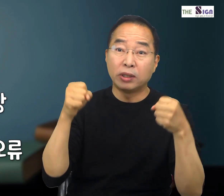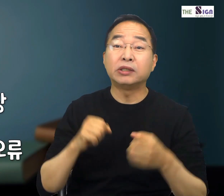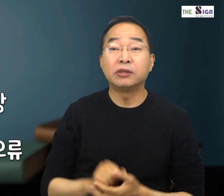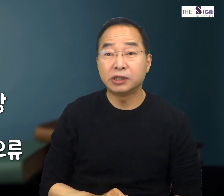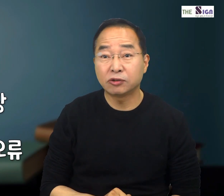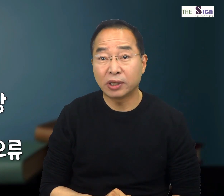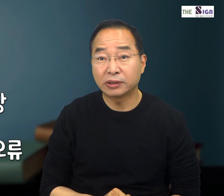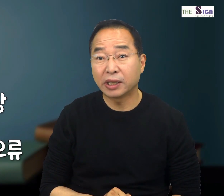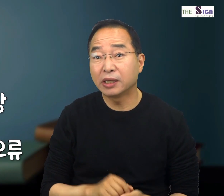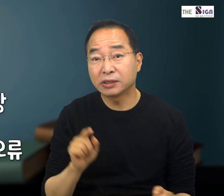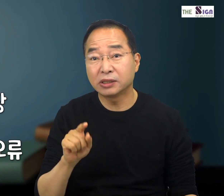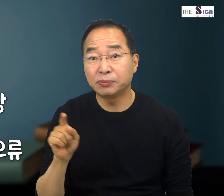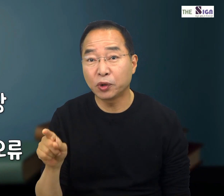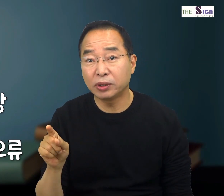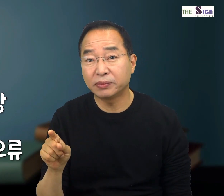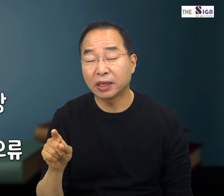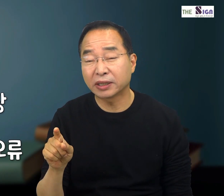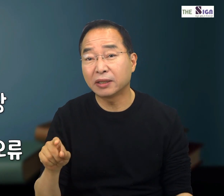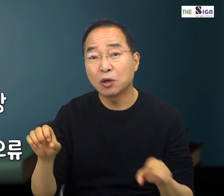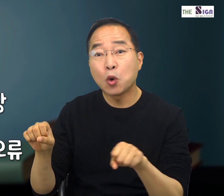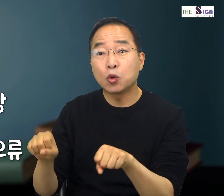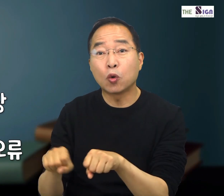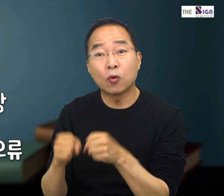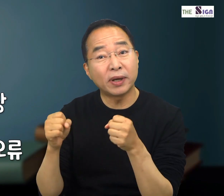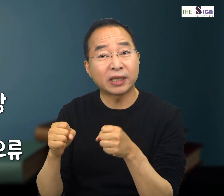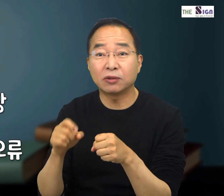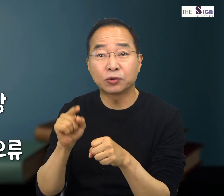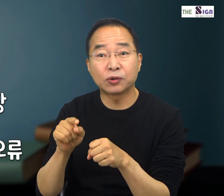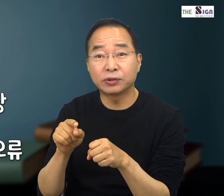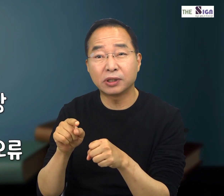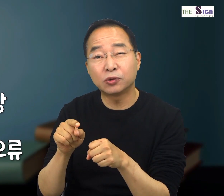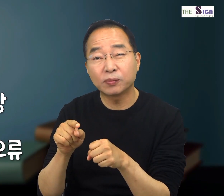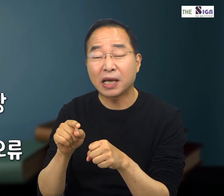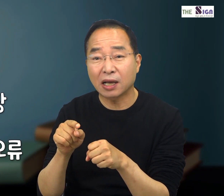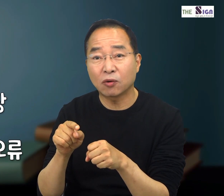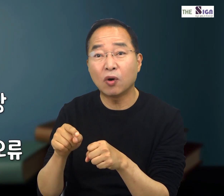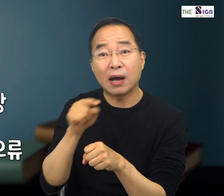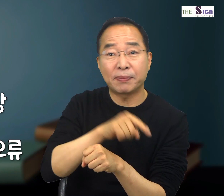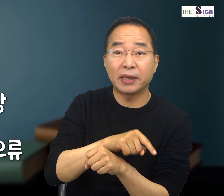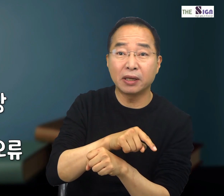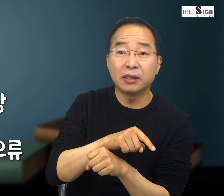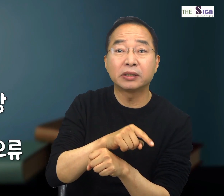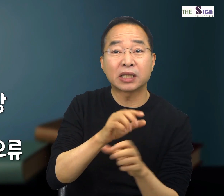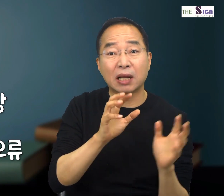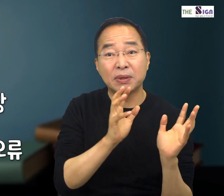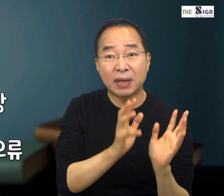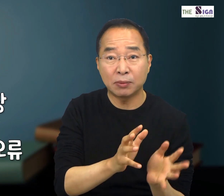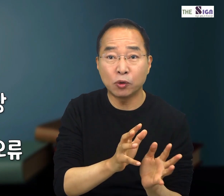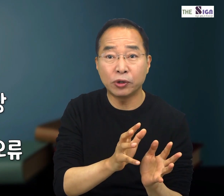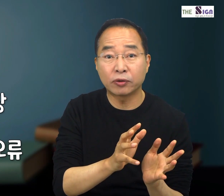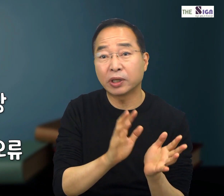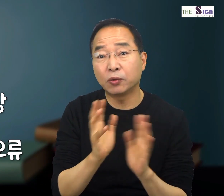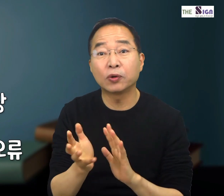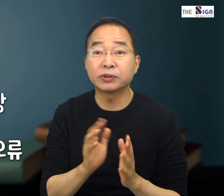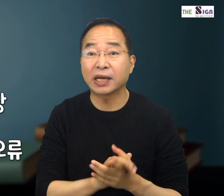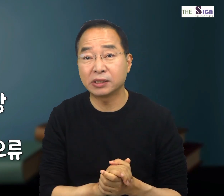이런 식으로 할 때 쓰는 표현입니다. 단 요것만 단독적으로 쓰기는 좀 약하고, 앞에 사람이 많이 몰려 있거나 이런 것들 같이